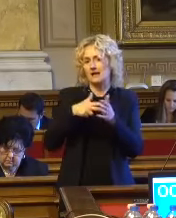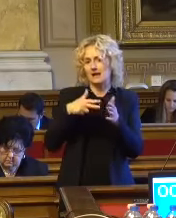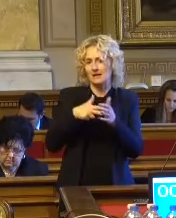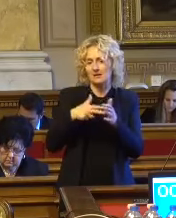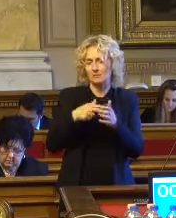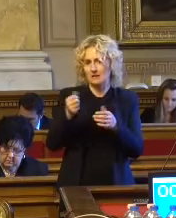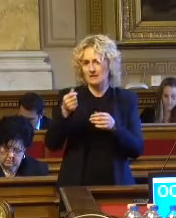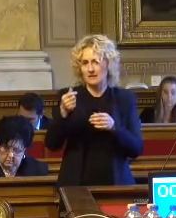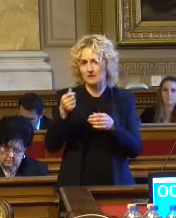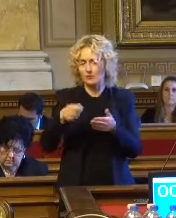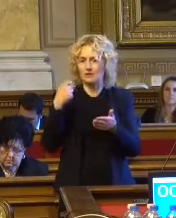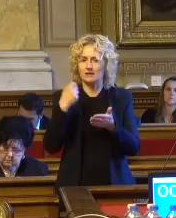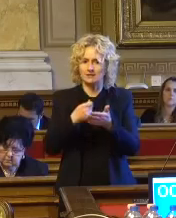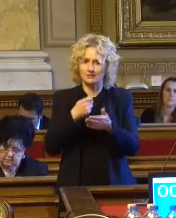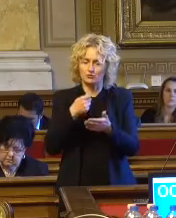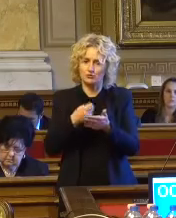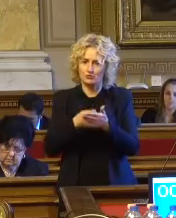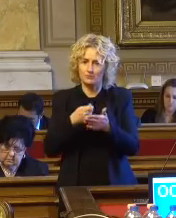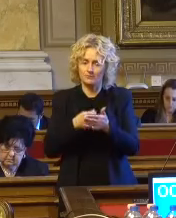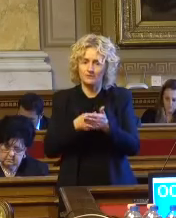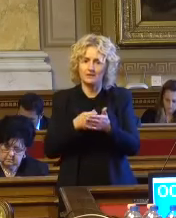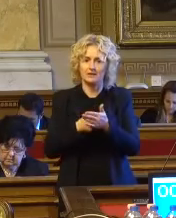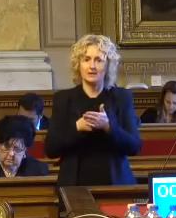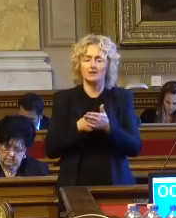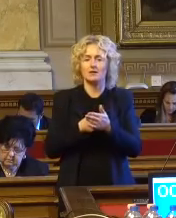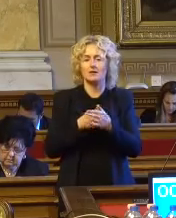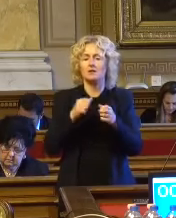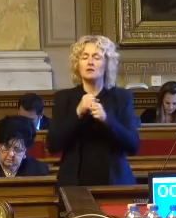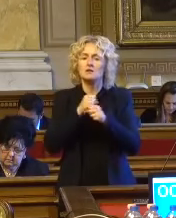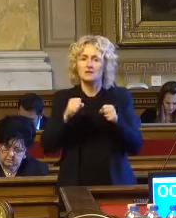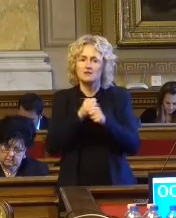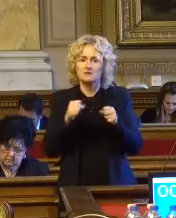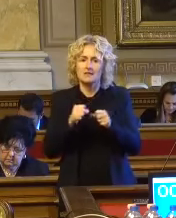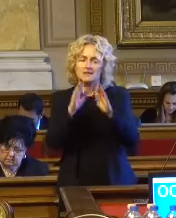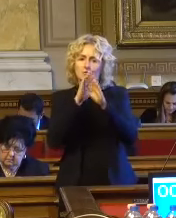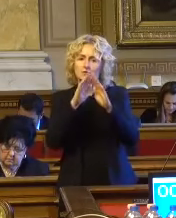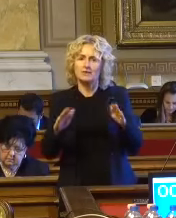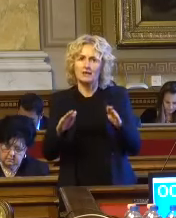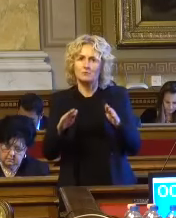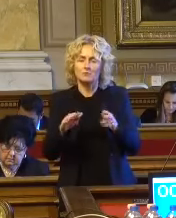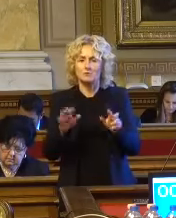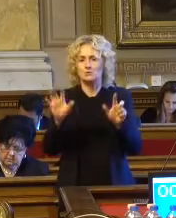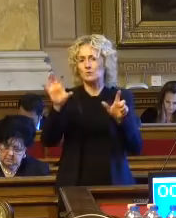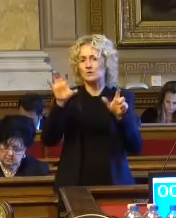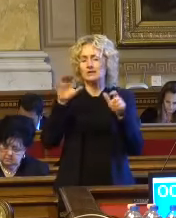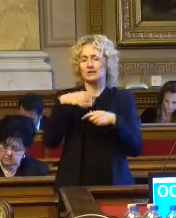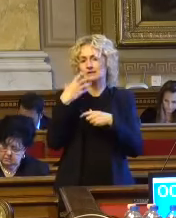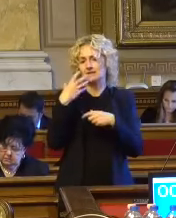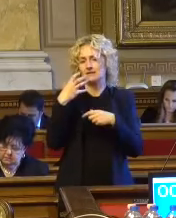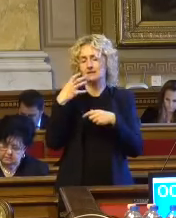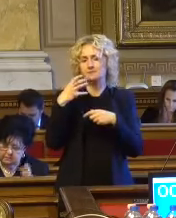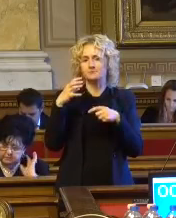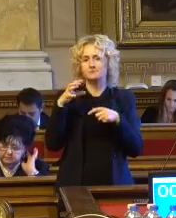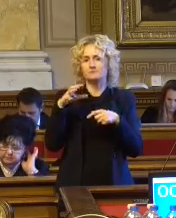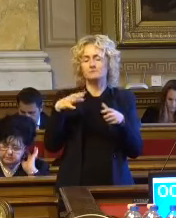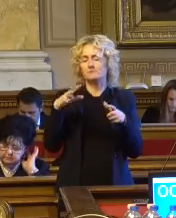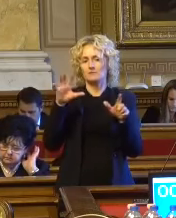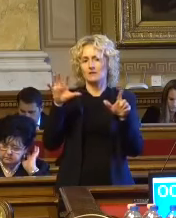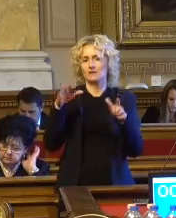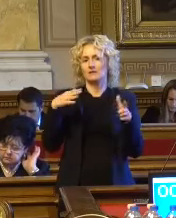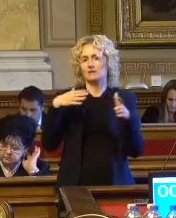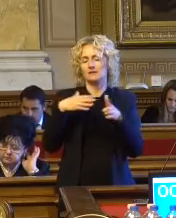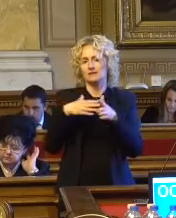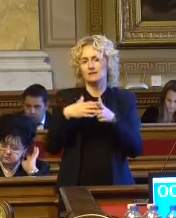hozzánk érkező edzőtáborozók fizetnek 7500 forintot, míg az itteni